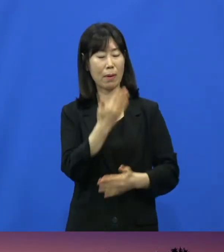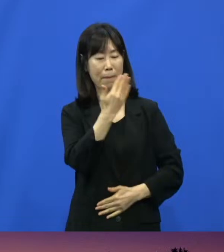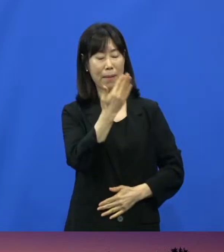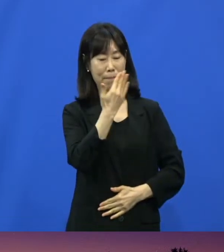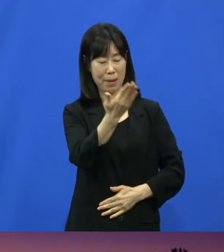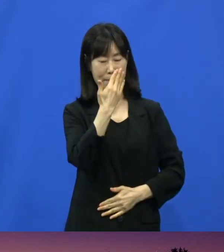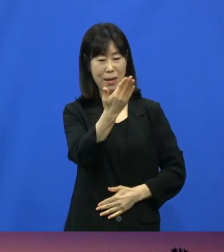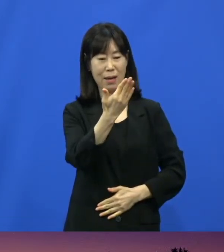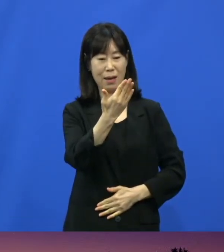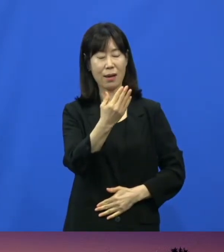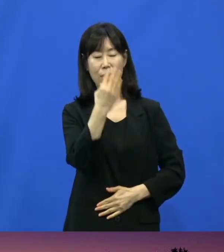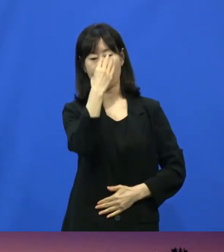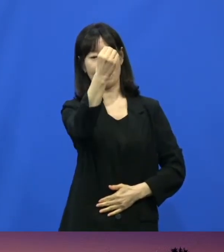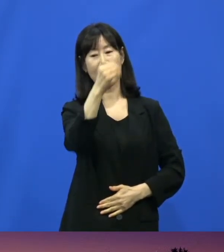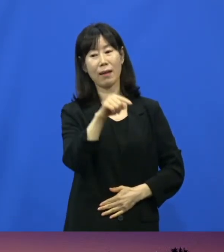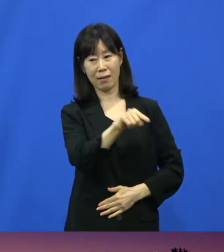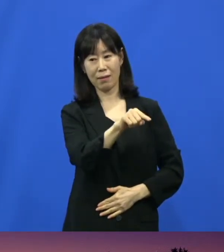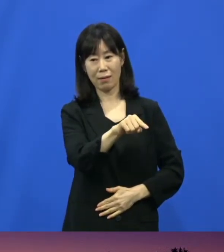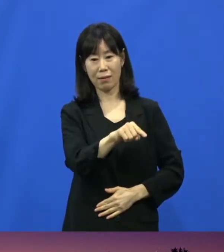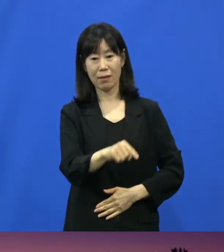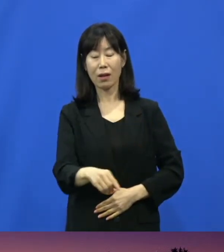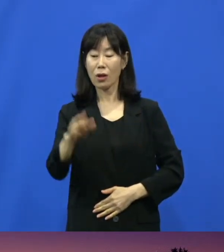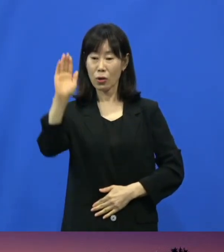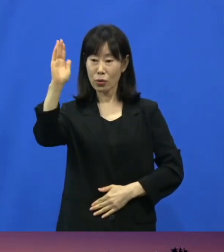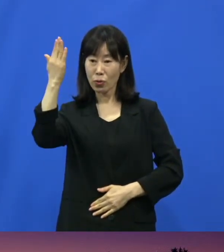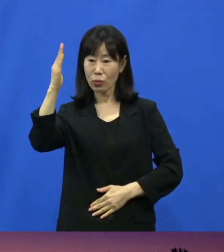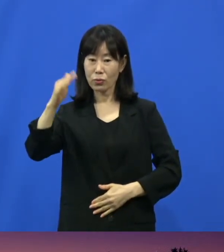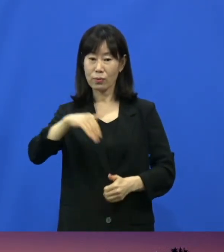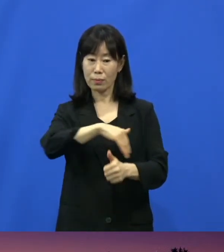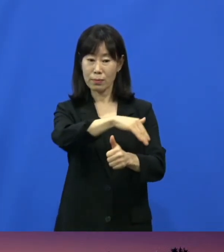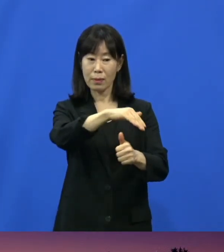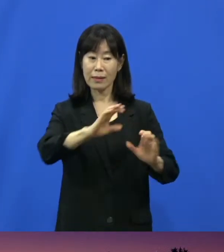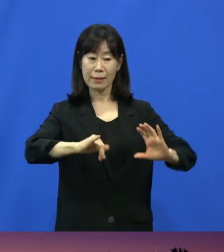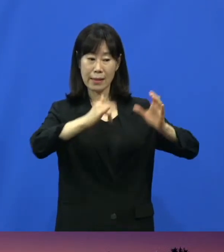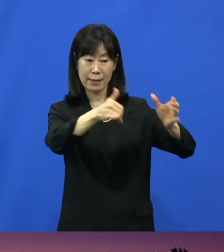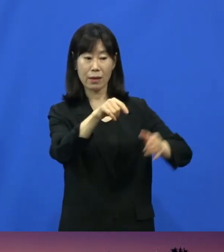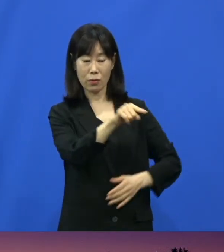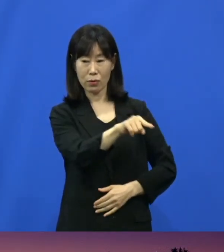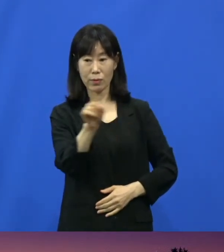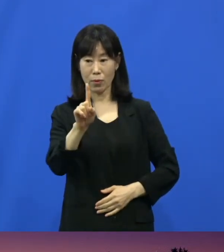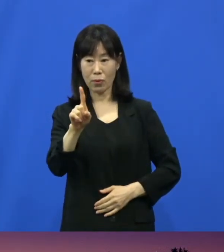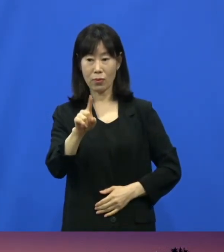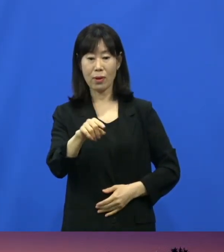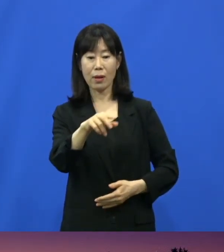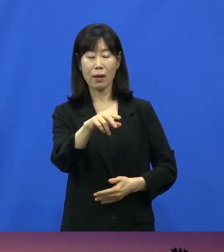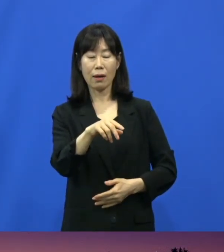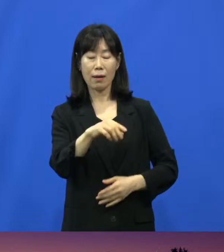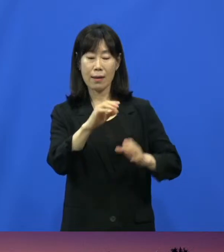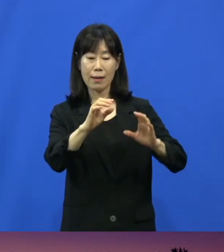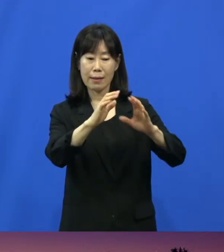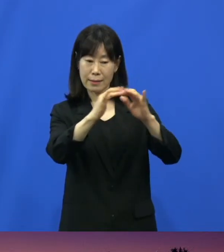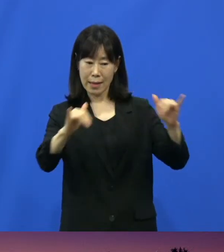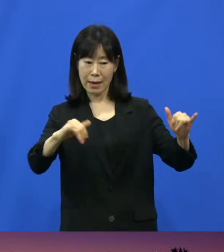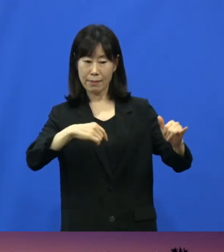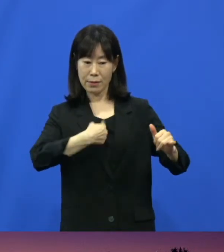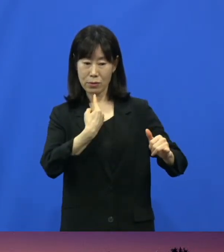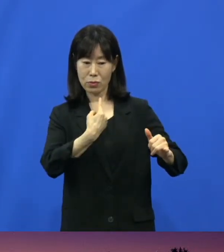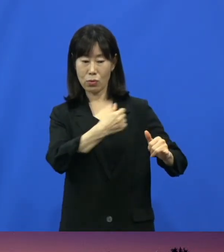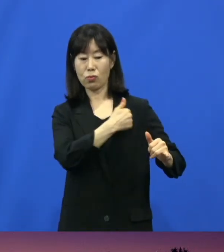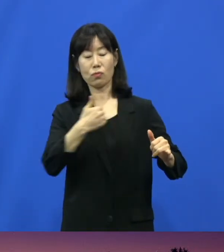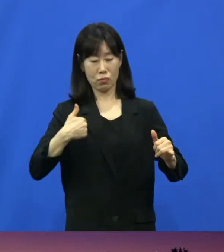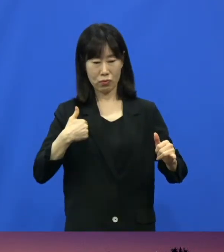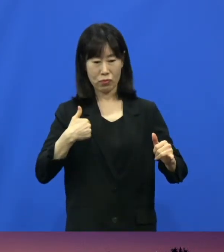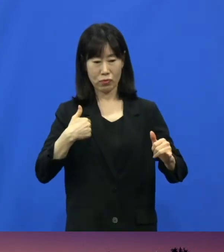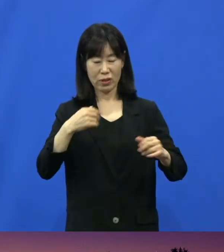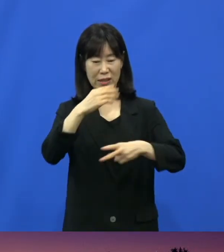자, 오늘의 세상의 문명은 어때요? 오늘 세상의 문화 안에는 어때요? 인간이 스스로 충분하다고 믿는